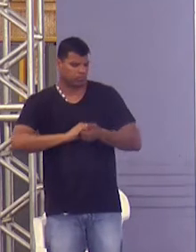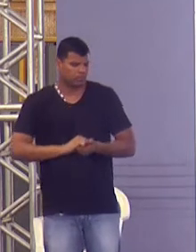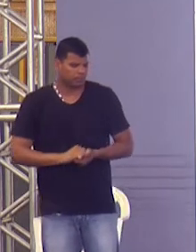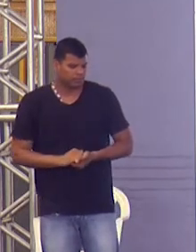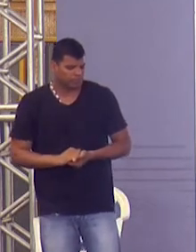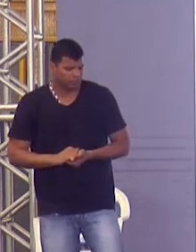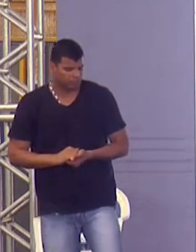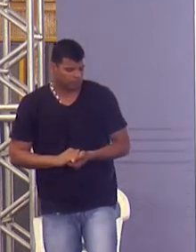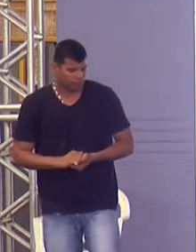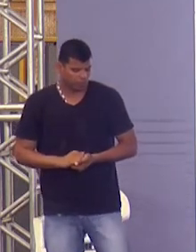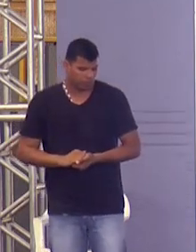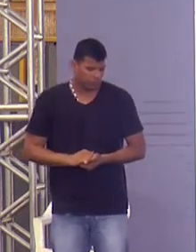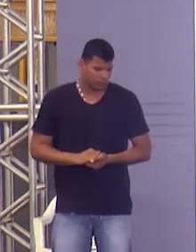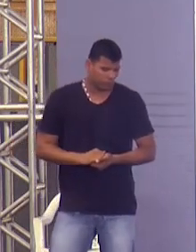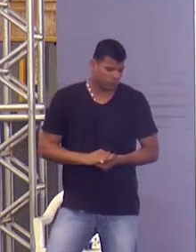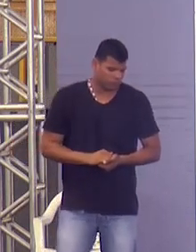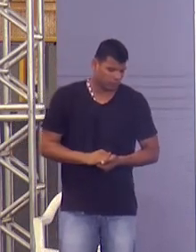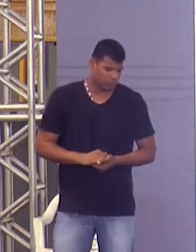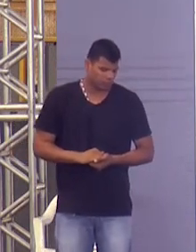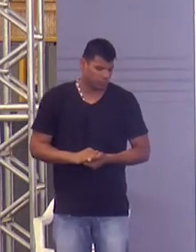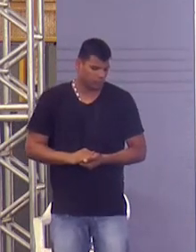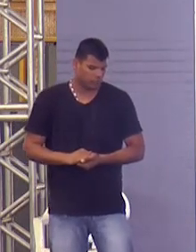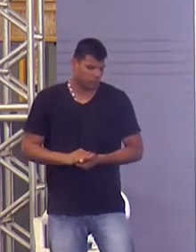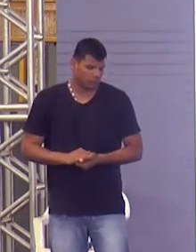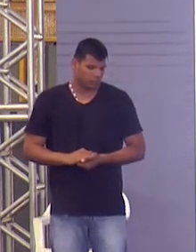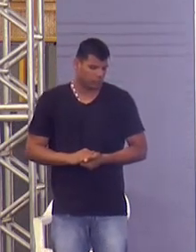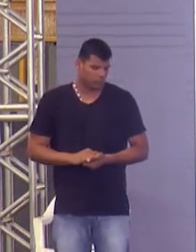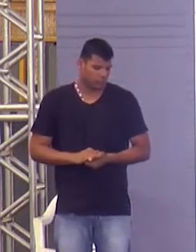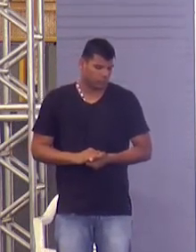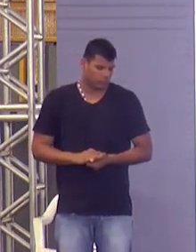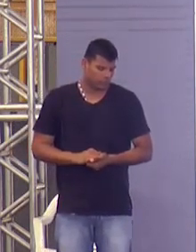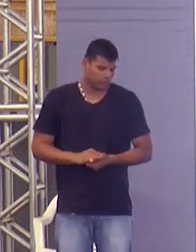Beleza. Vamos para a próxima.